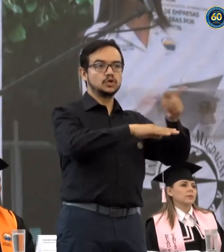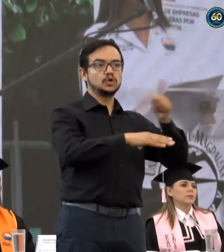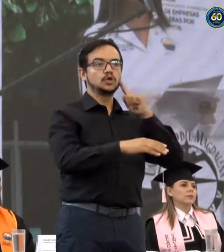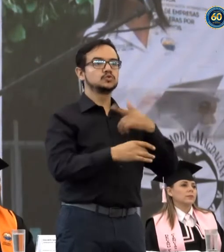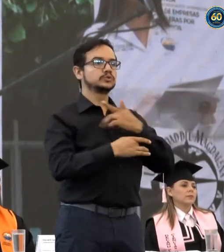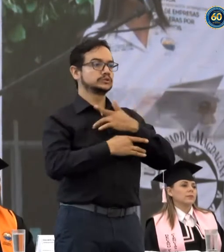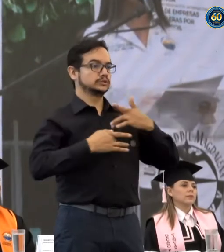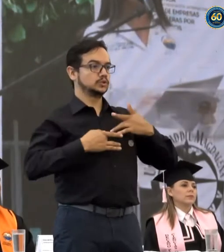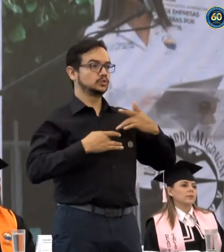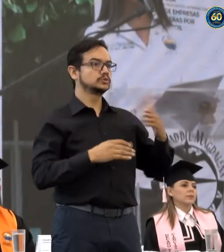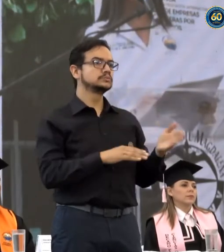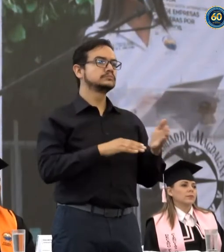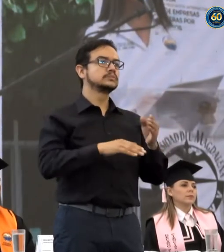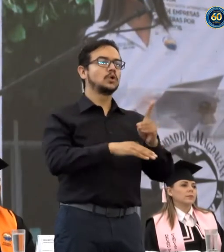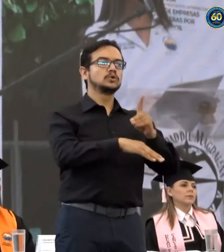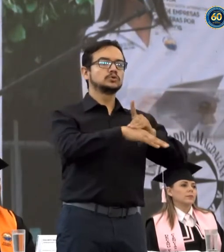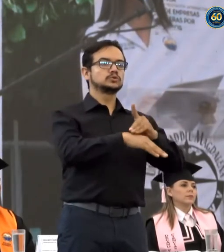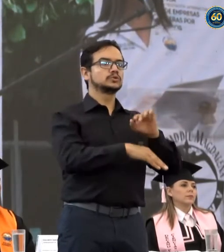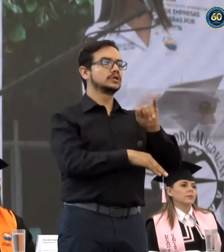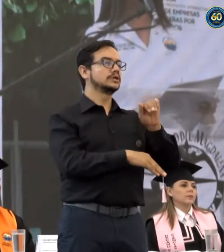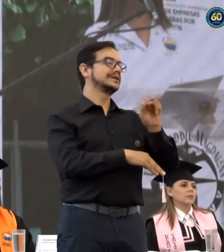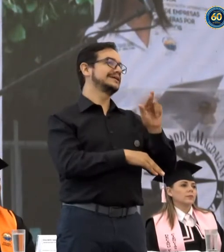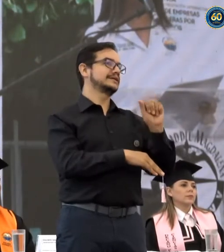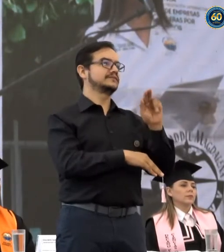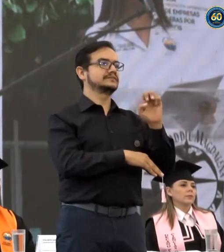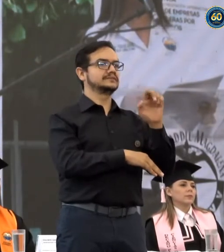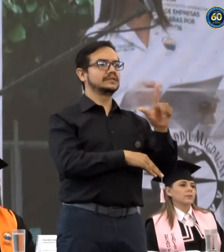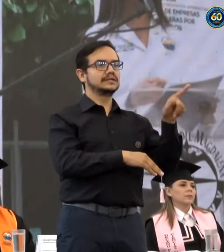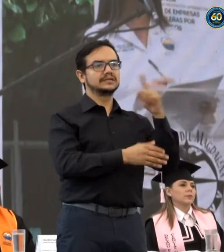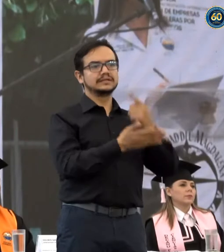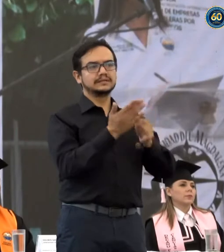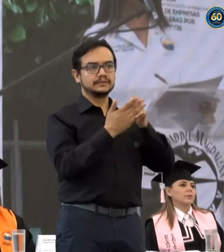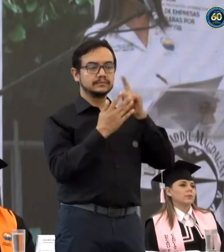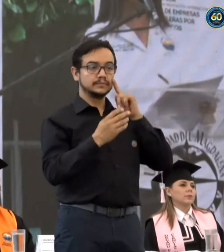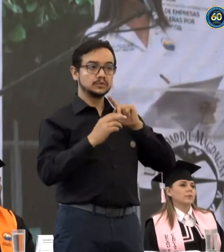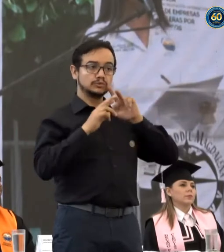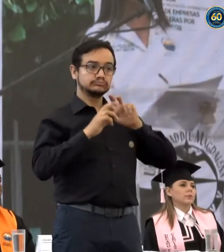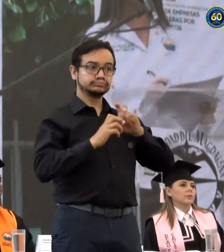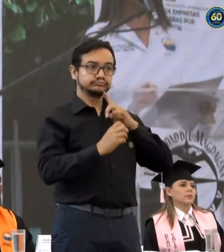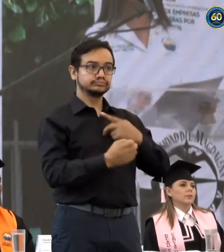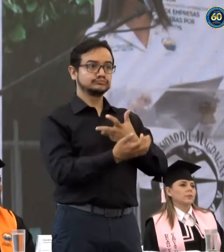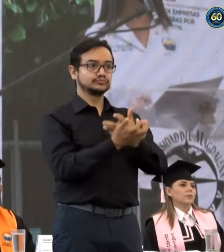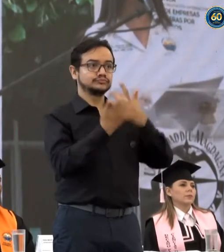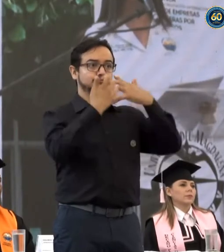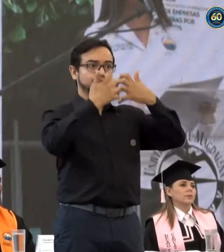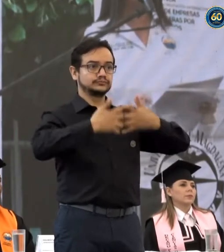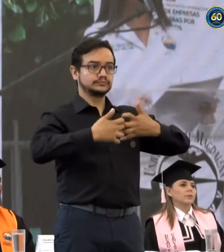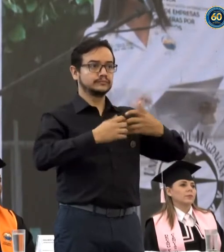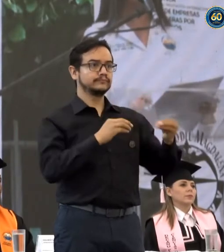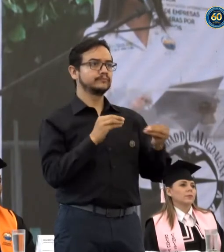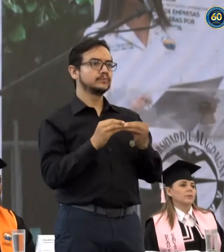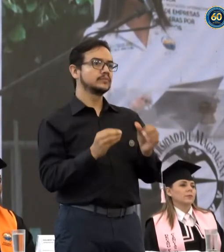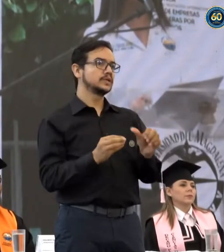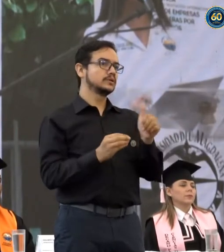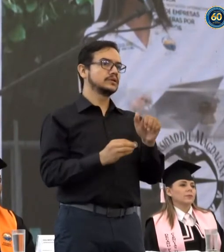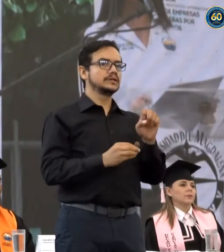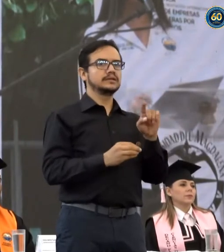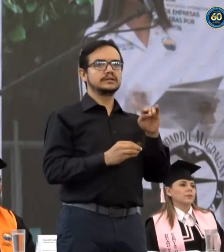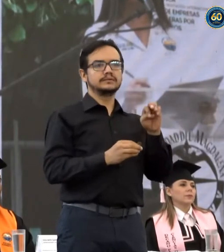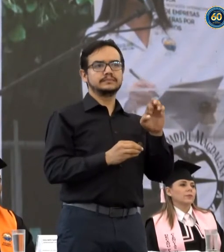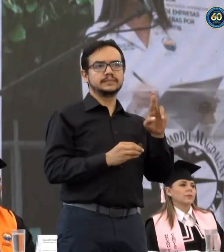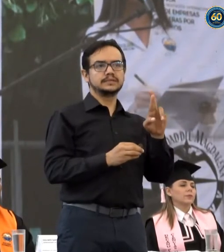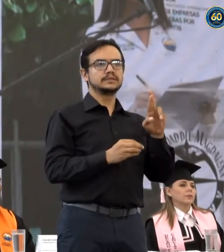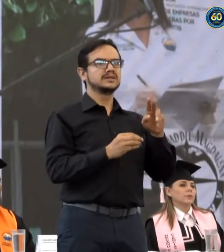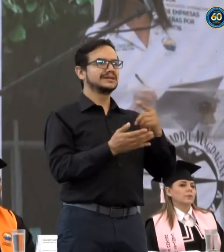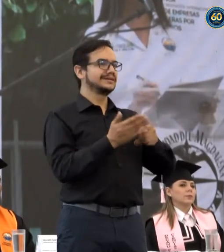el doctor Rafael García Luna decano de la facultad de ciencias empresariales económicas y edilmer Sarmiento anchila representante